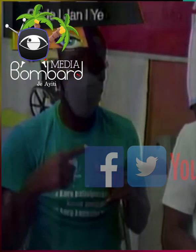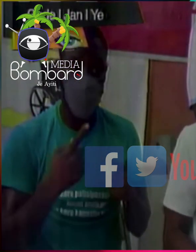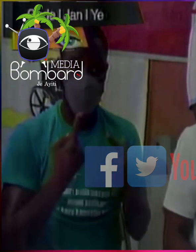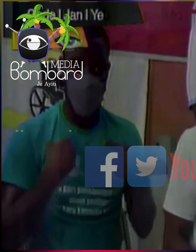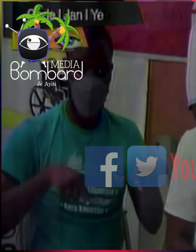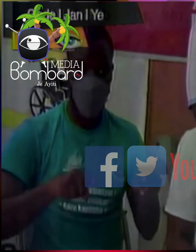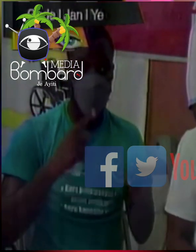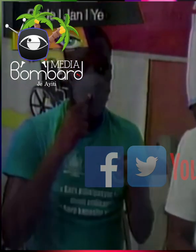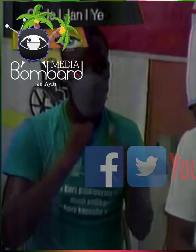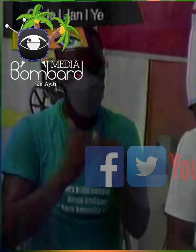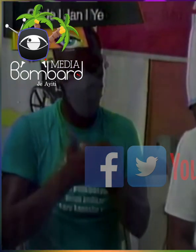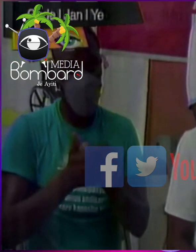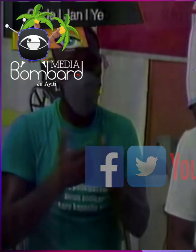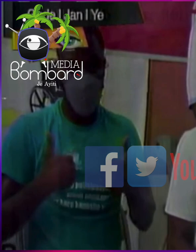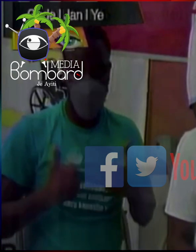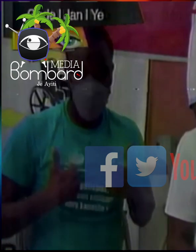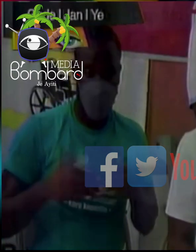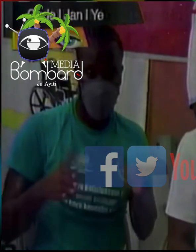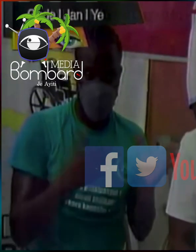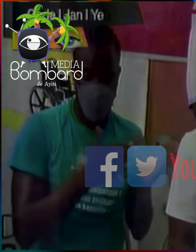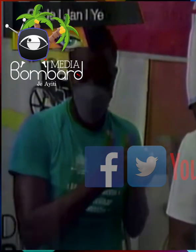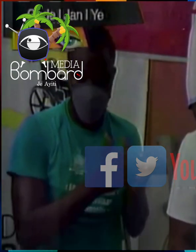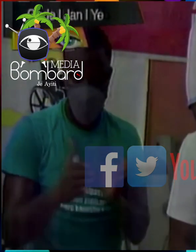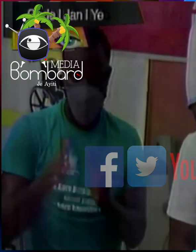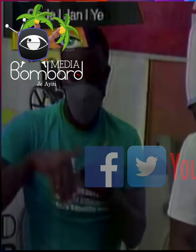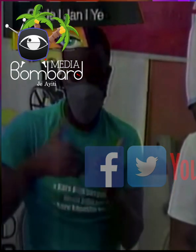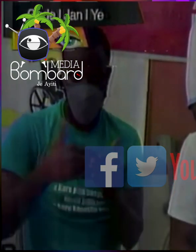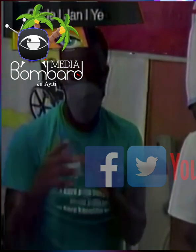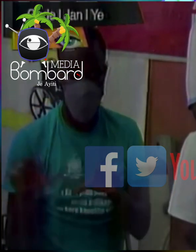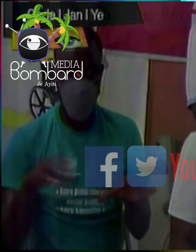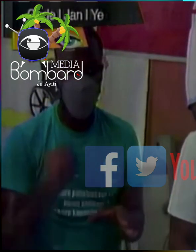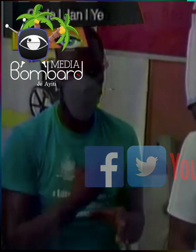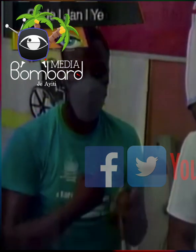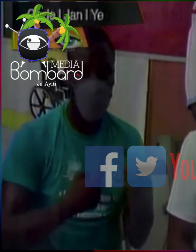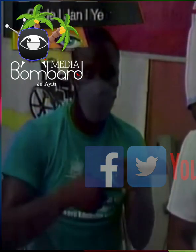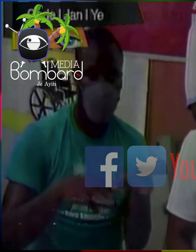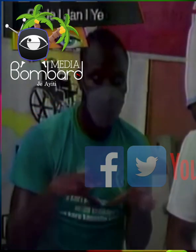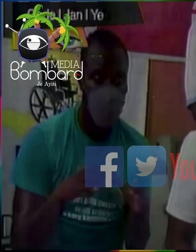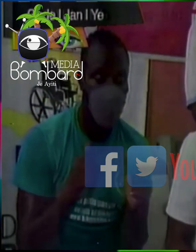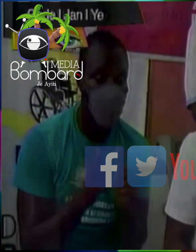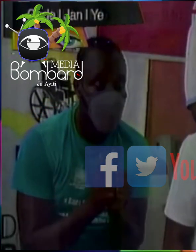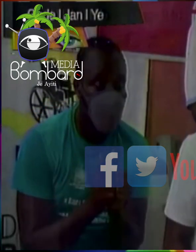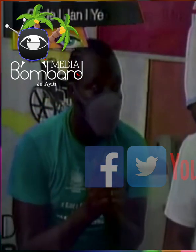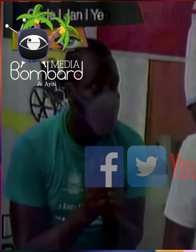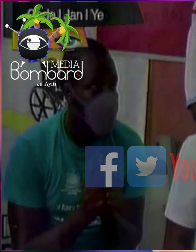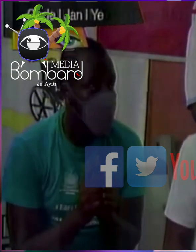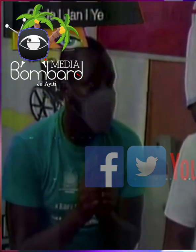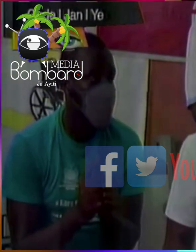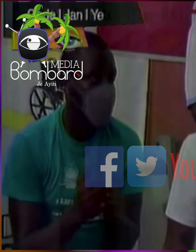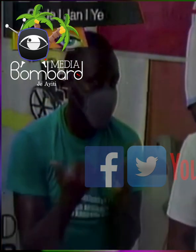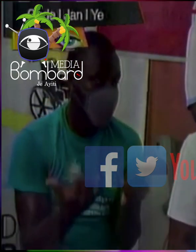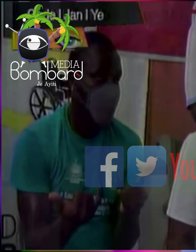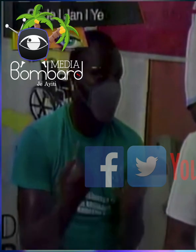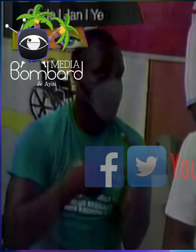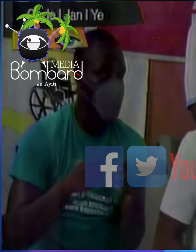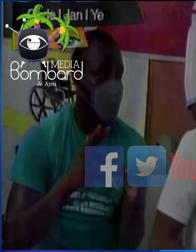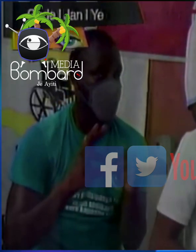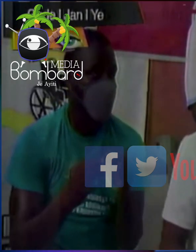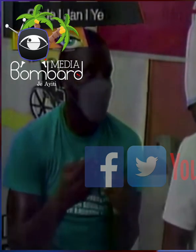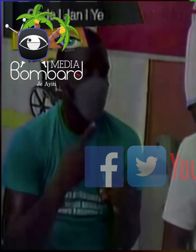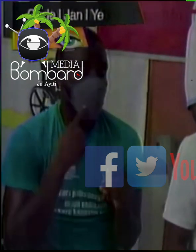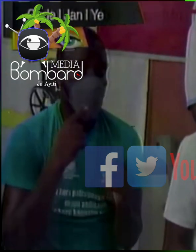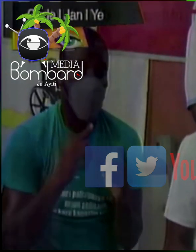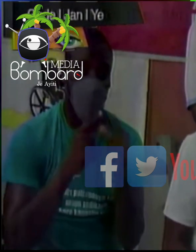tu as respect de la dignité humaine, là, je ne crois pas comment que il a respecté la dignité. Parce que si